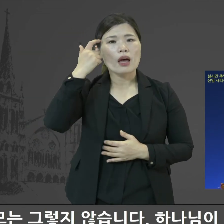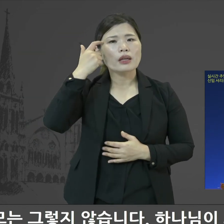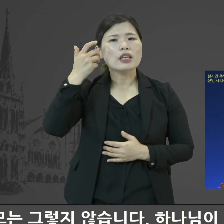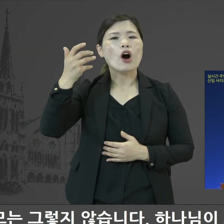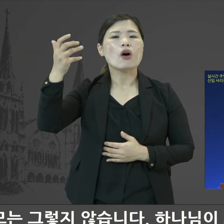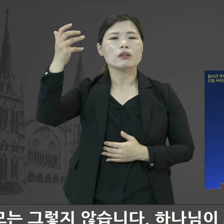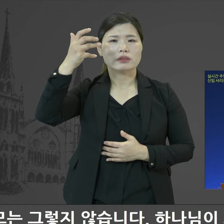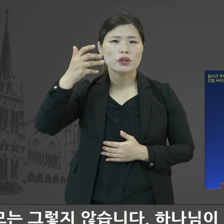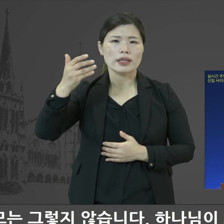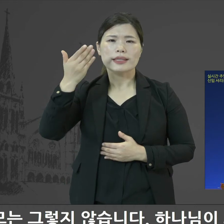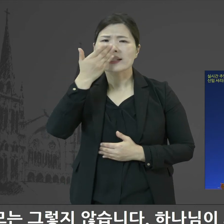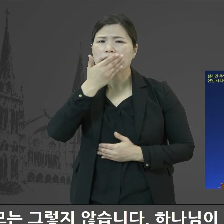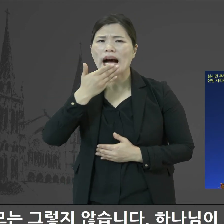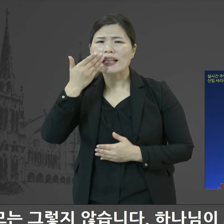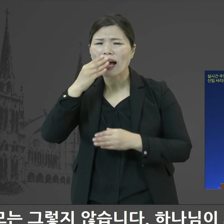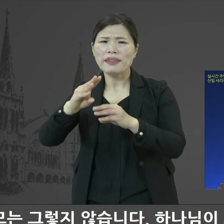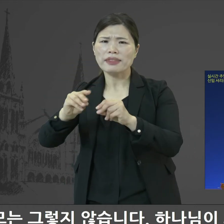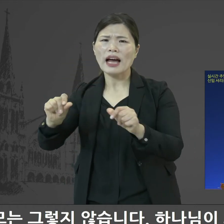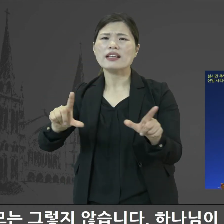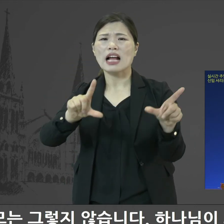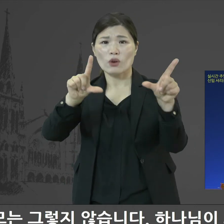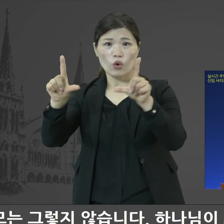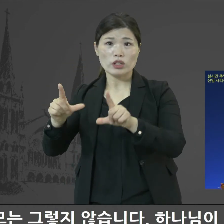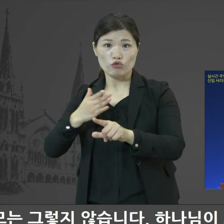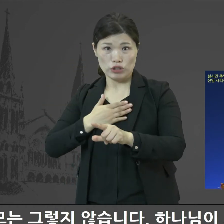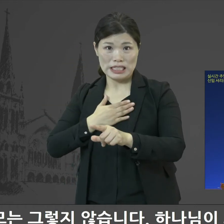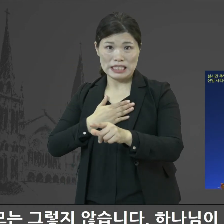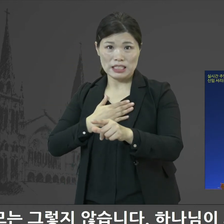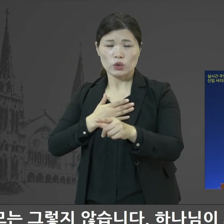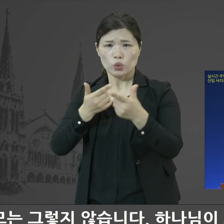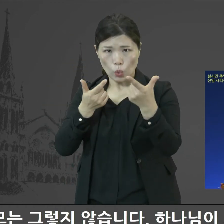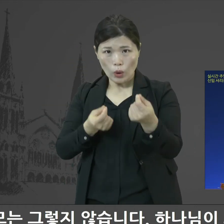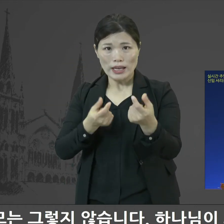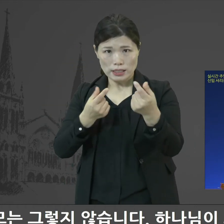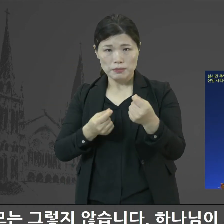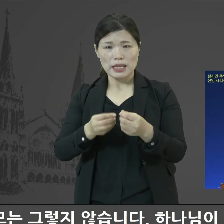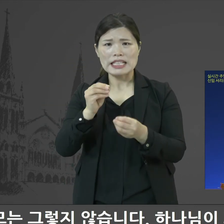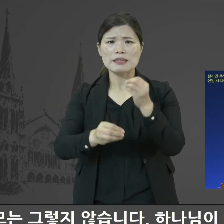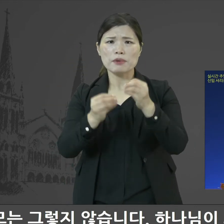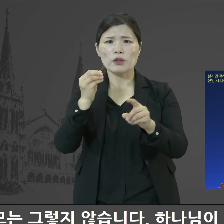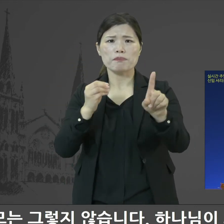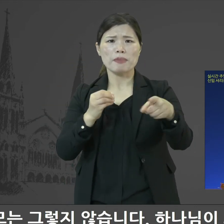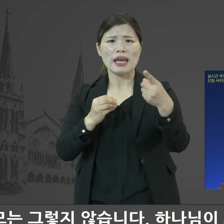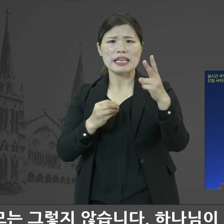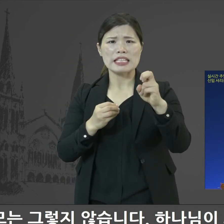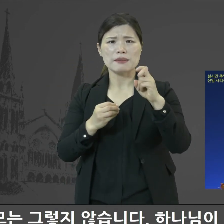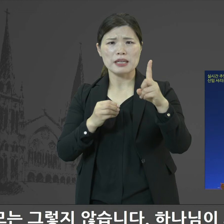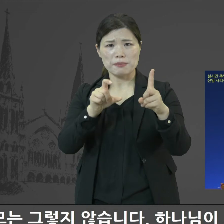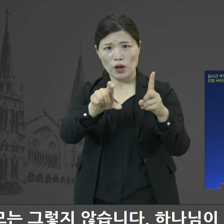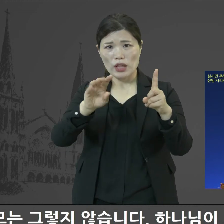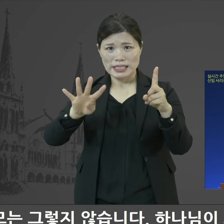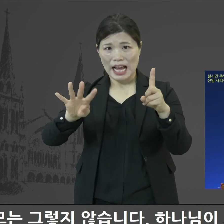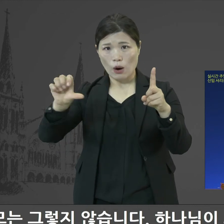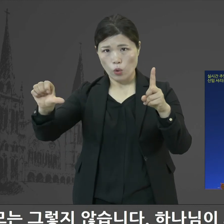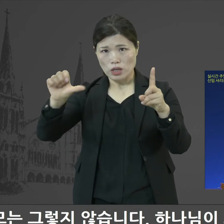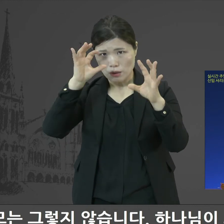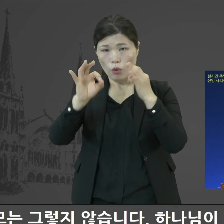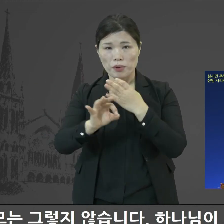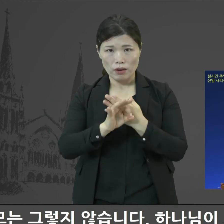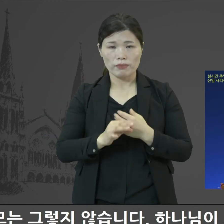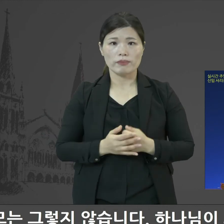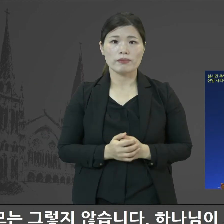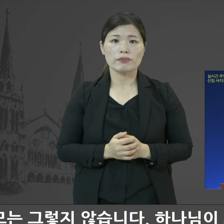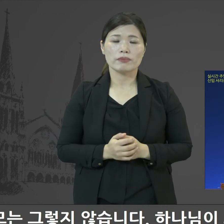우리를 하나님께 그렇게 보호하고 지키신다는 말씀입니다. 시편 121편 4절과 5절에서 시편 저자는 이렇게 얘기를